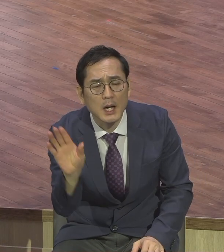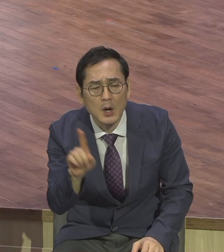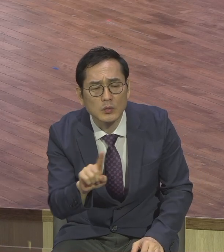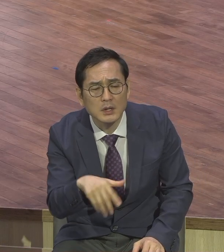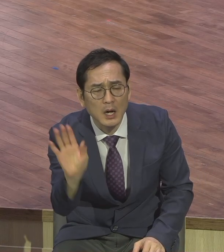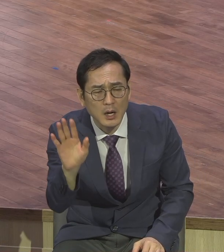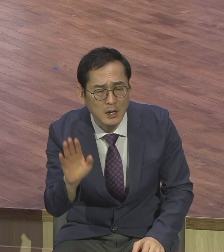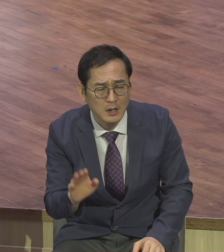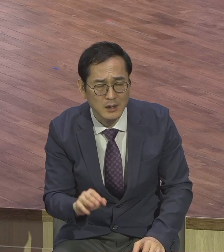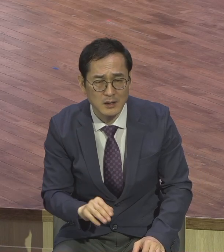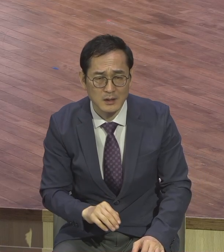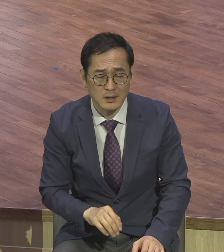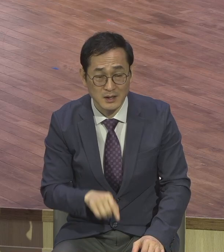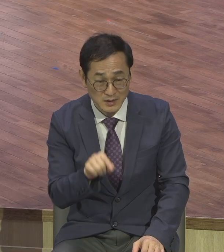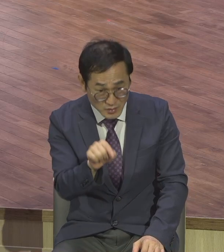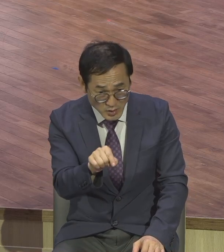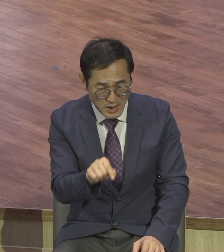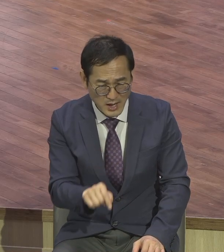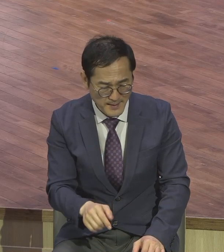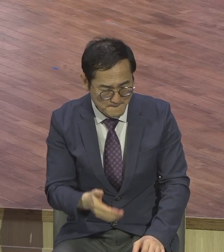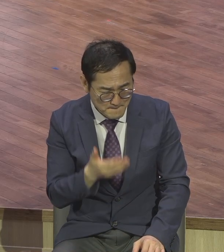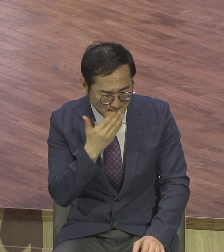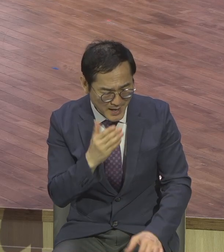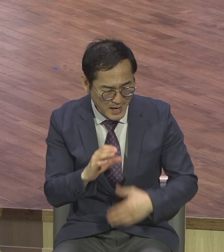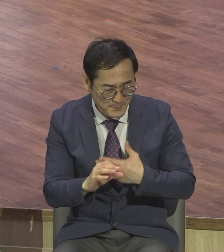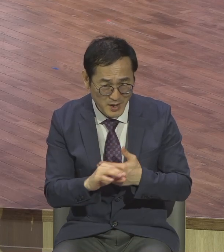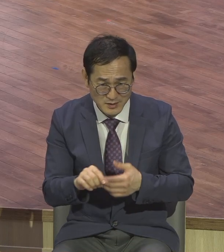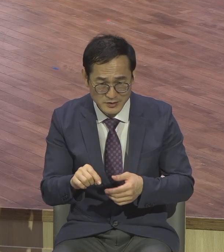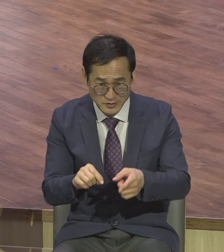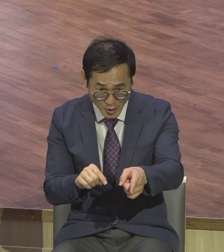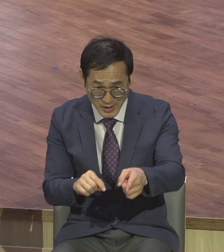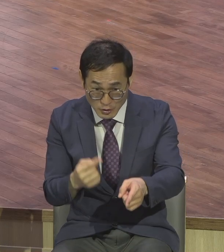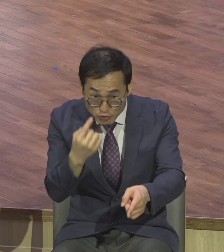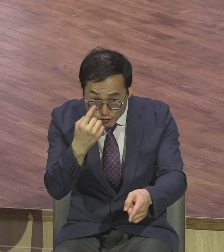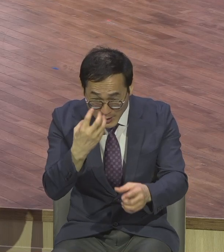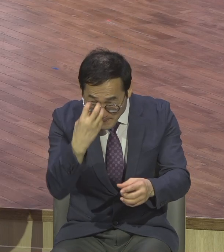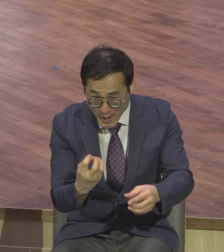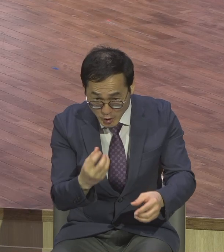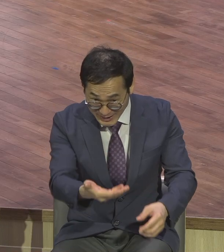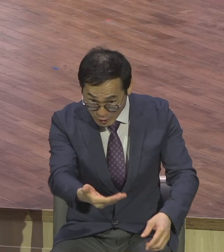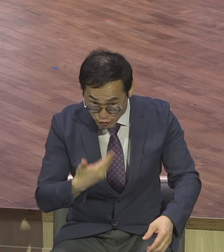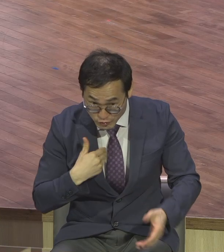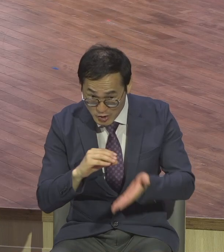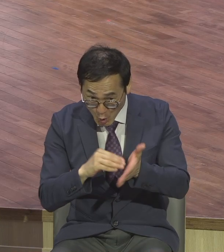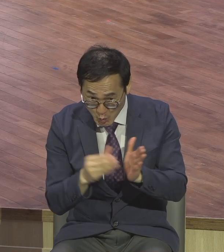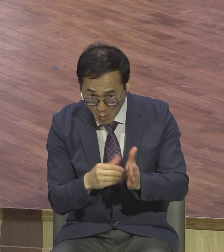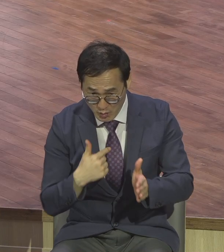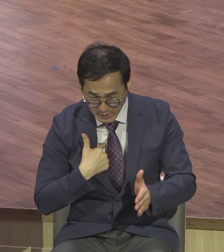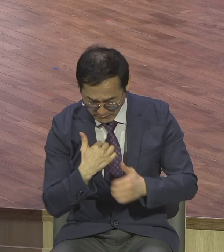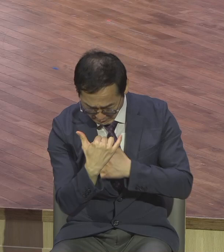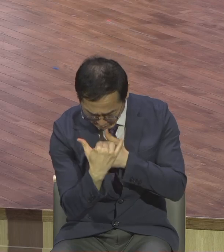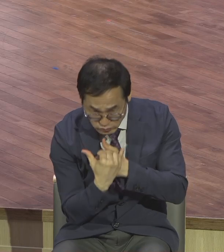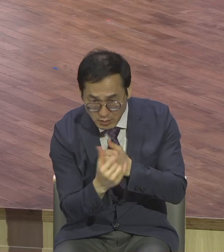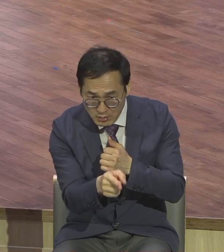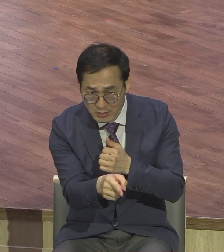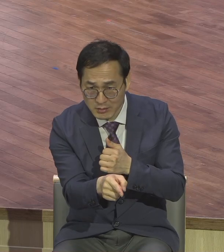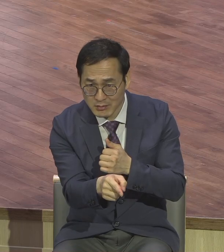증언하노니 너희가 할 수만 있었더라면 너희의 눈이라도 빼어 나에게 주었을 것이라.